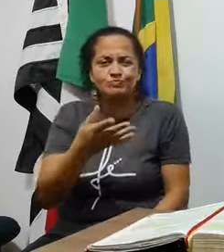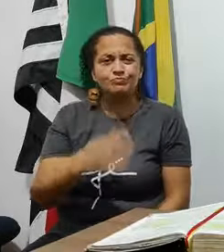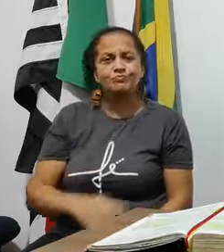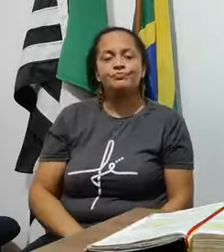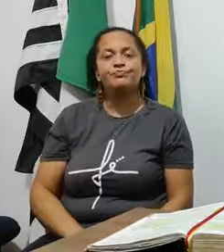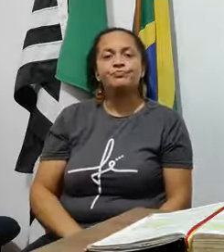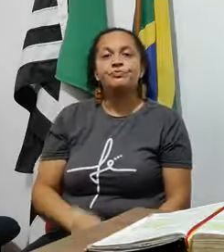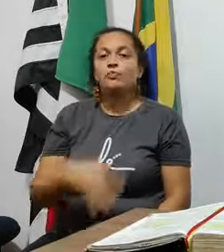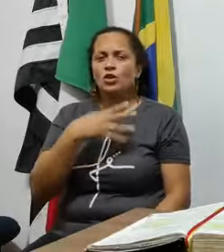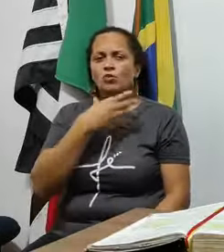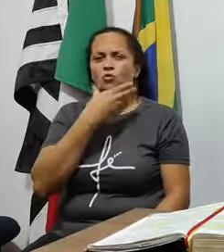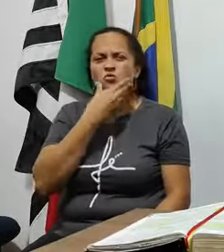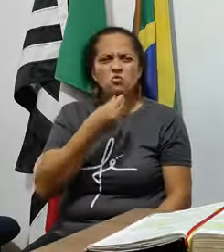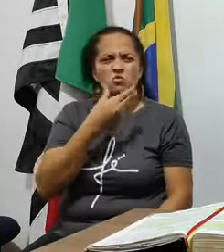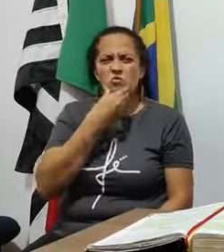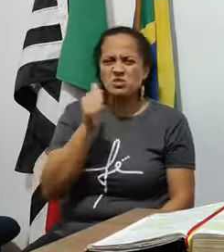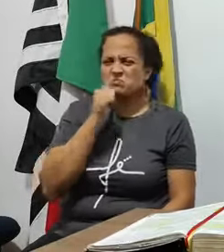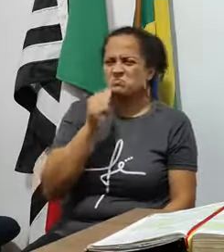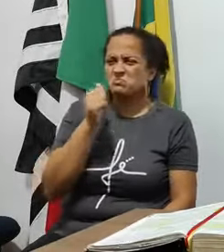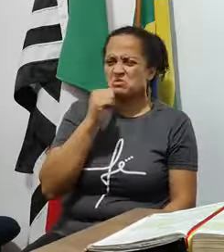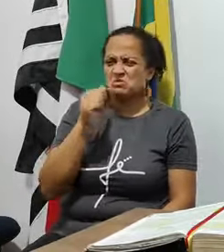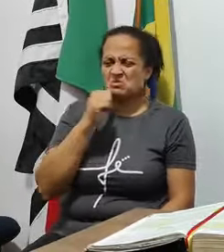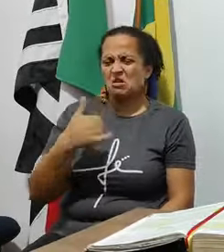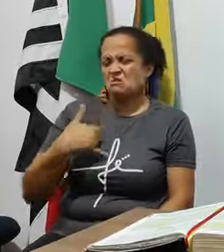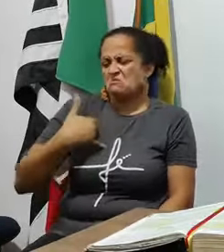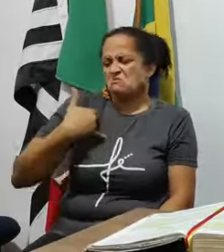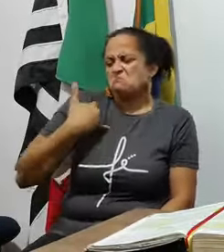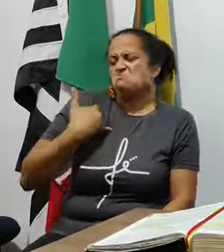os homens serão egoístas,